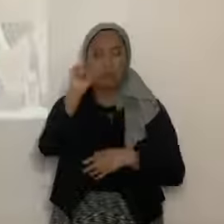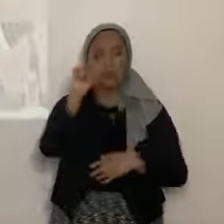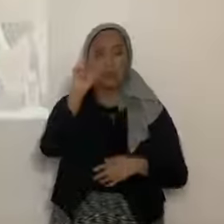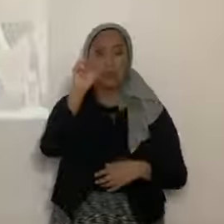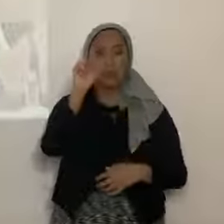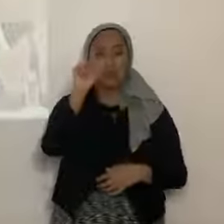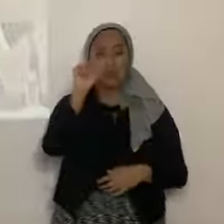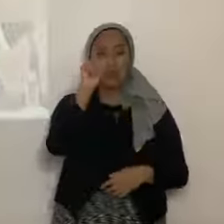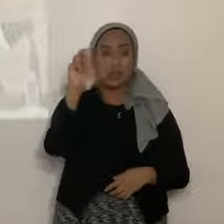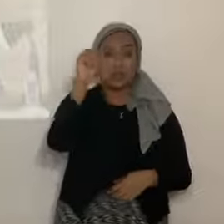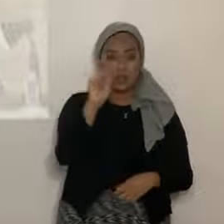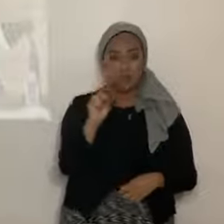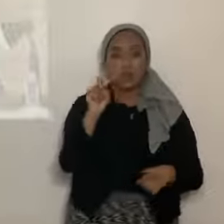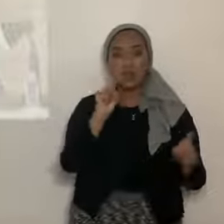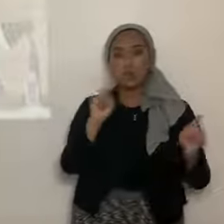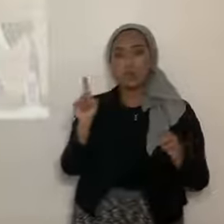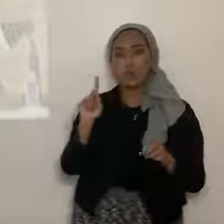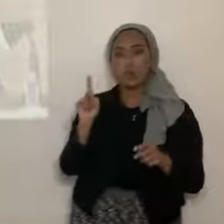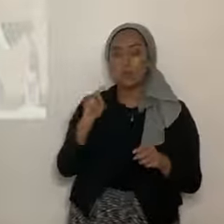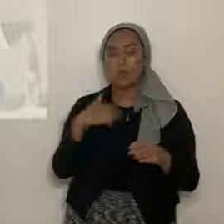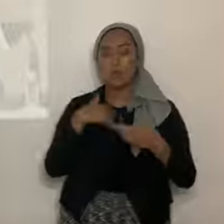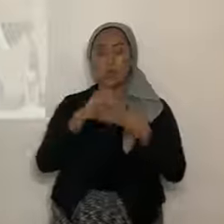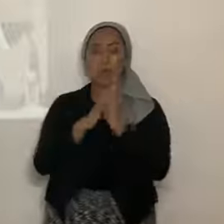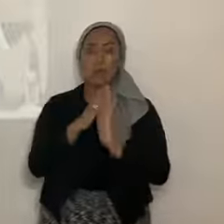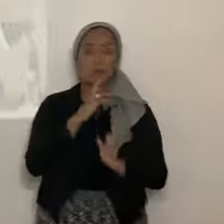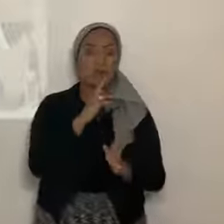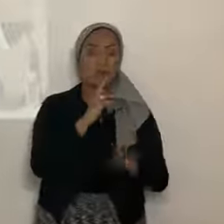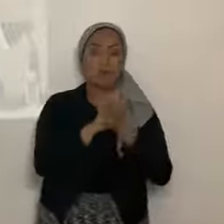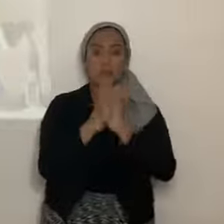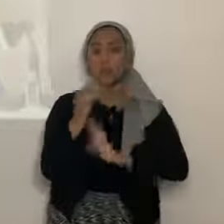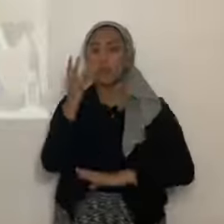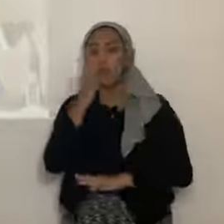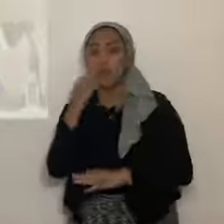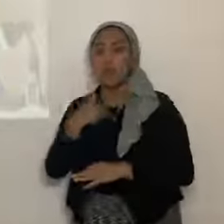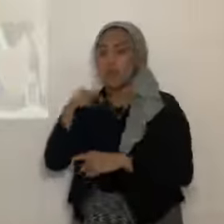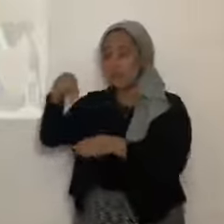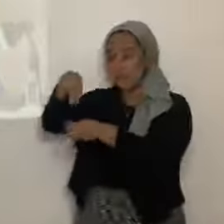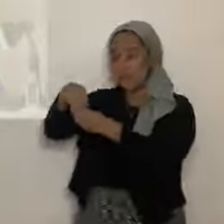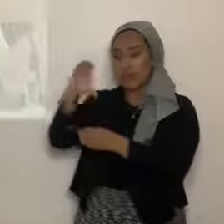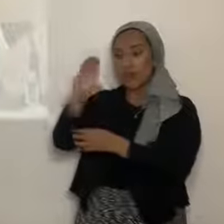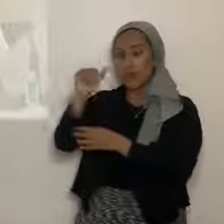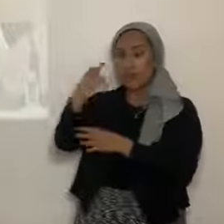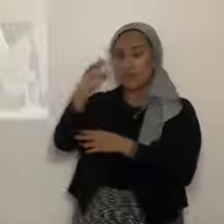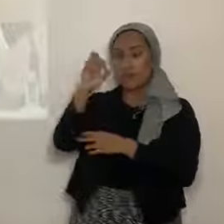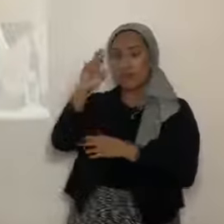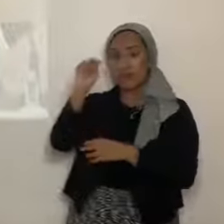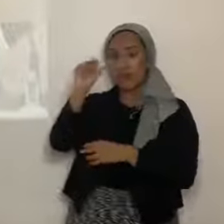había convertido el agua en vino, y había allí en Cafarnaún un oficial del rey cuyo hijo estaba enfermo.